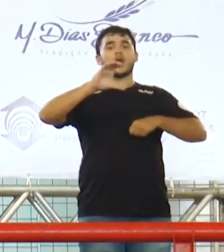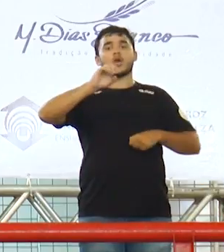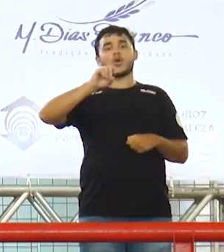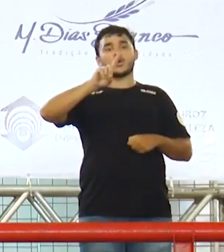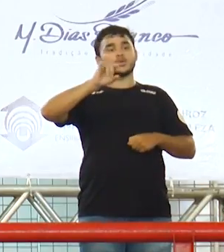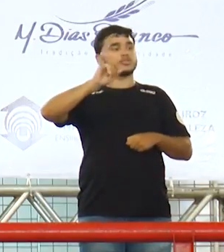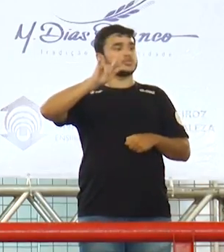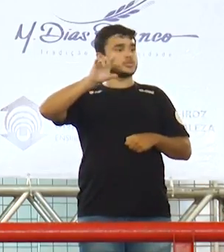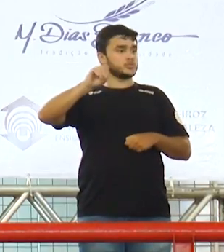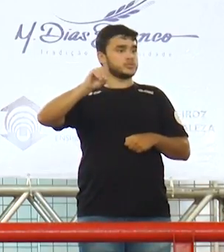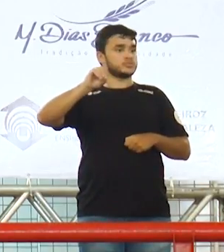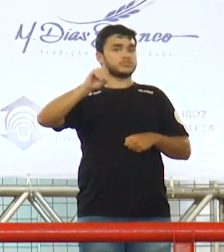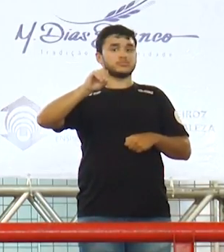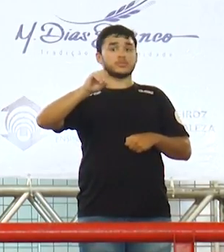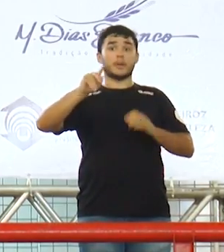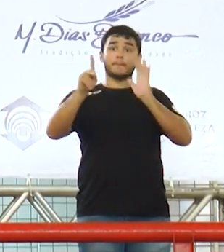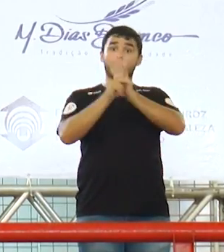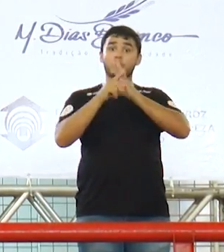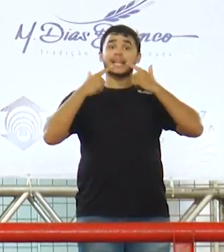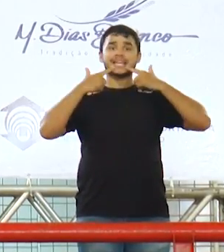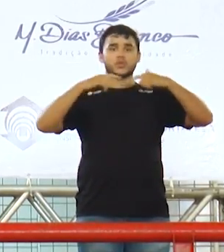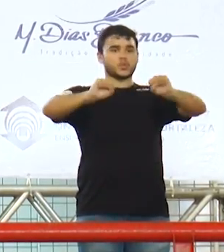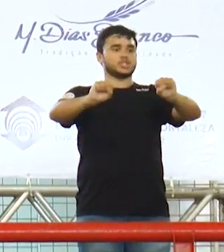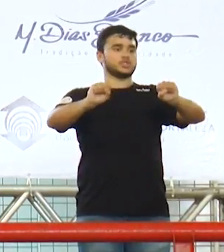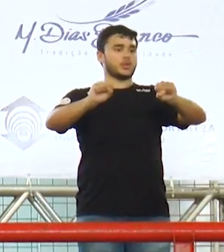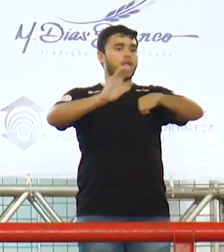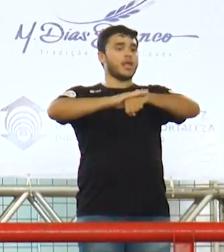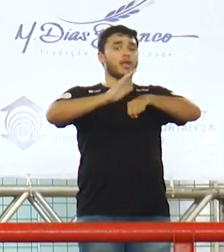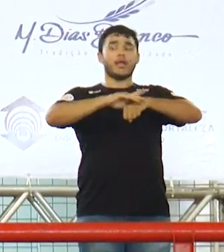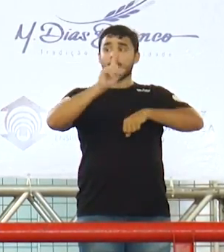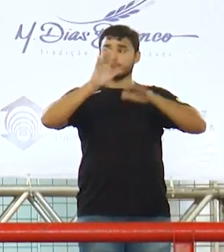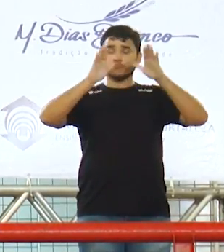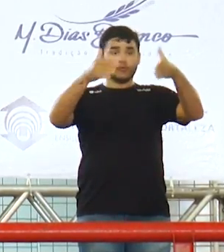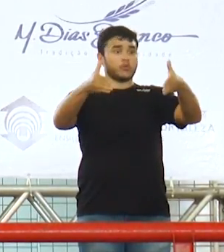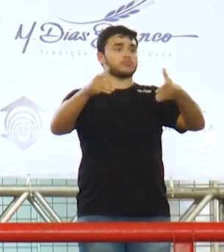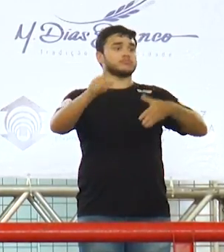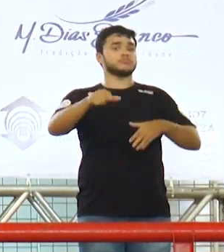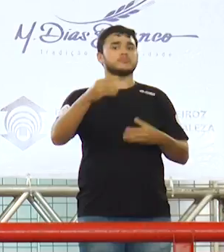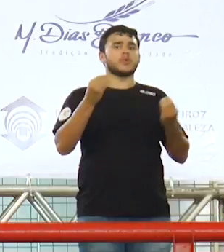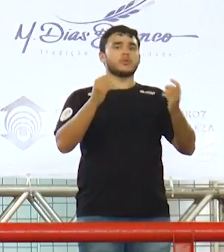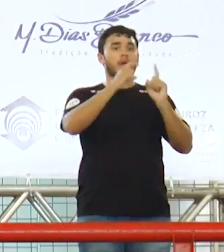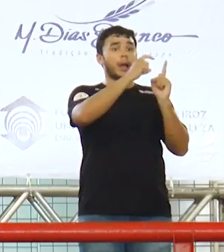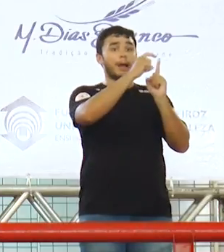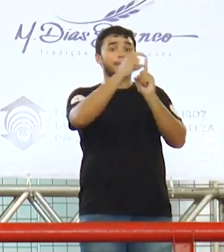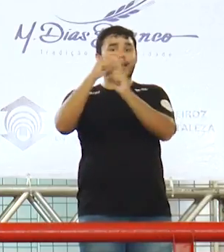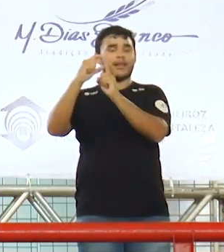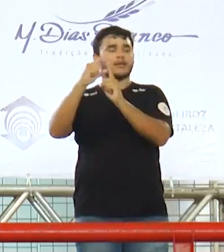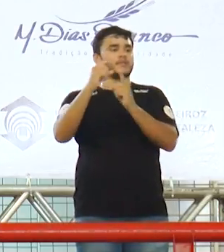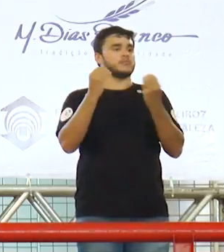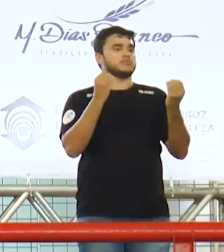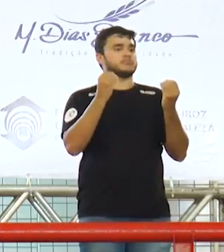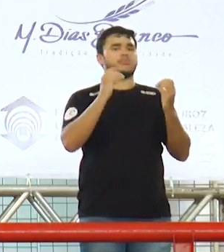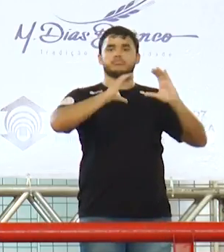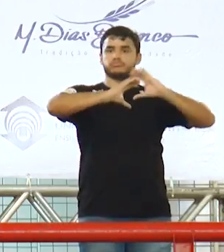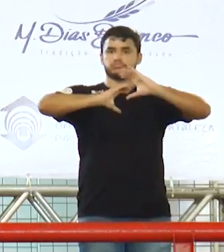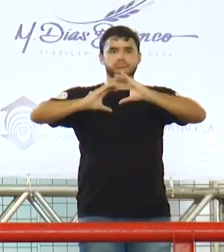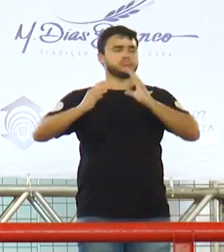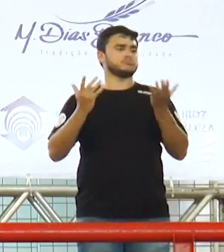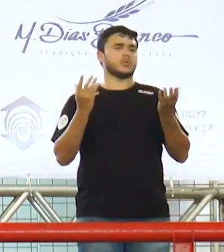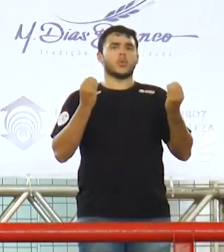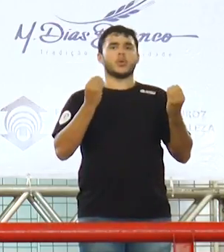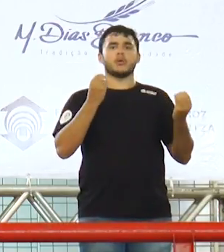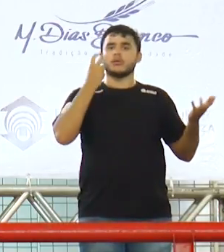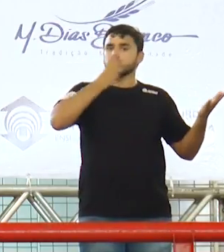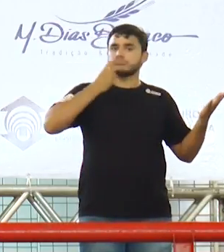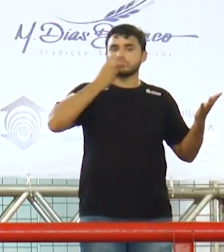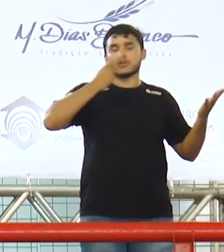código linguístico, ou seja, aquela que se utiliza da palavra, seja ela